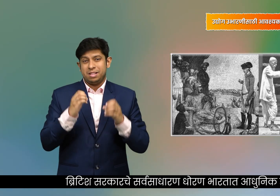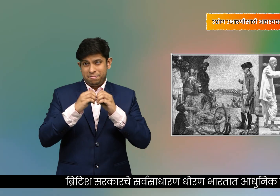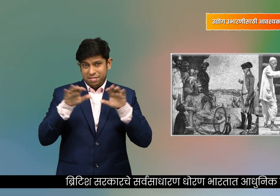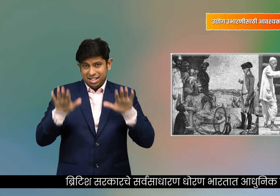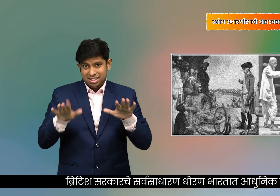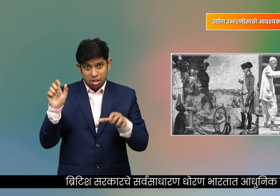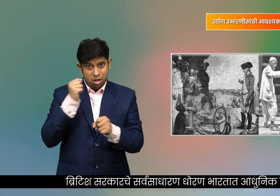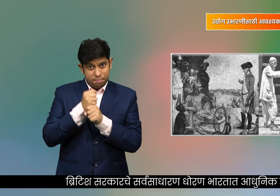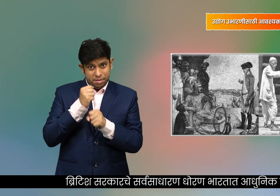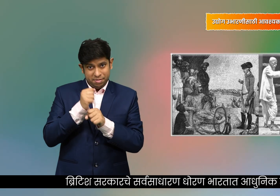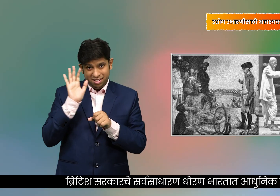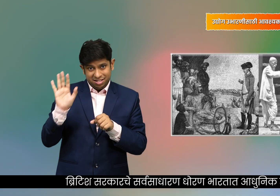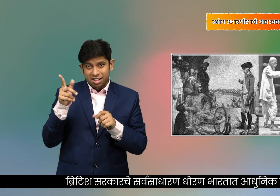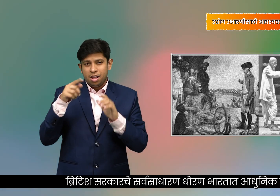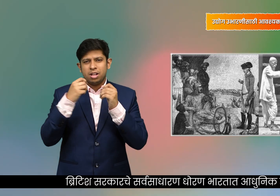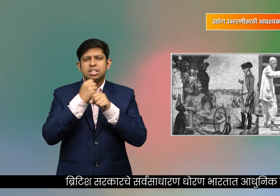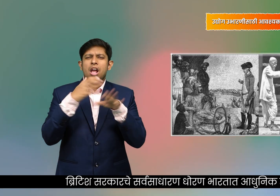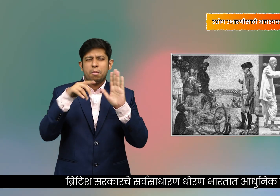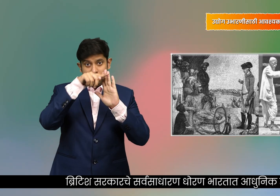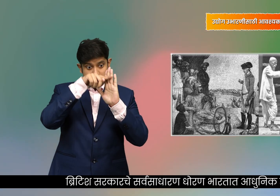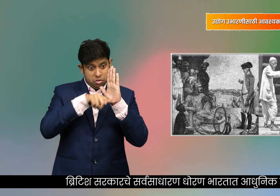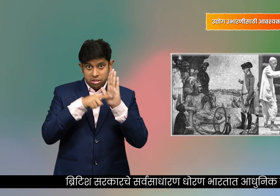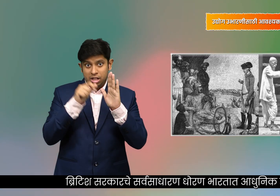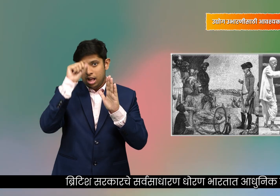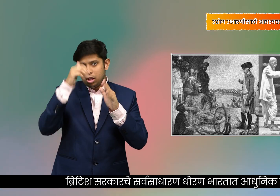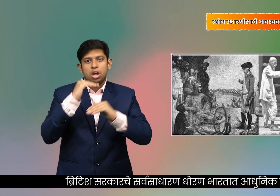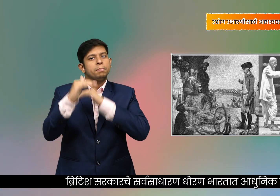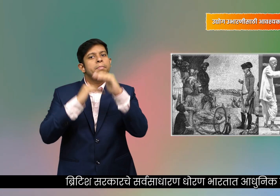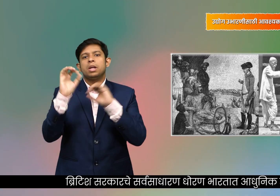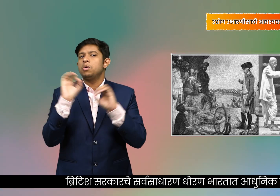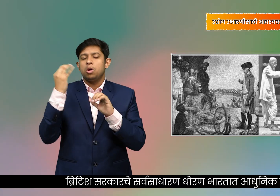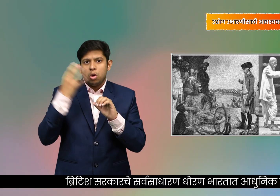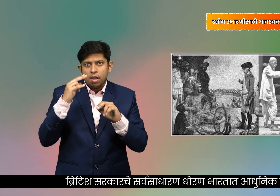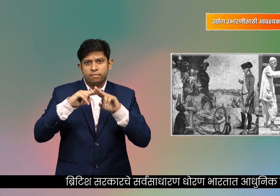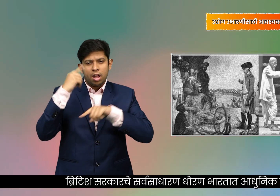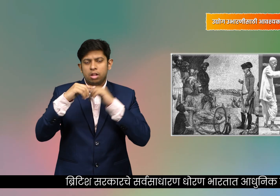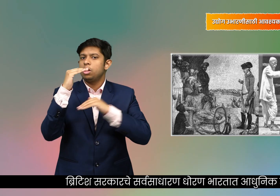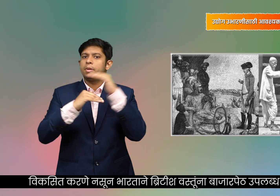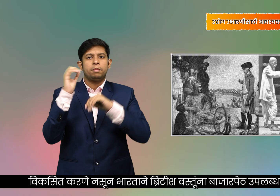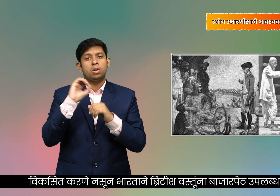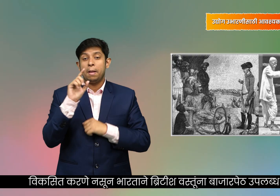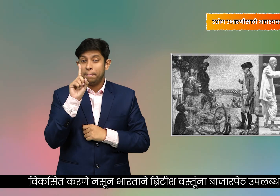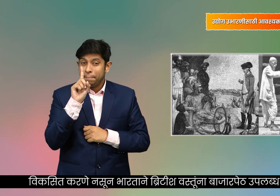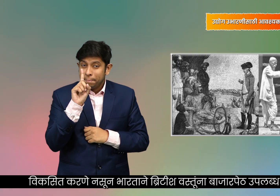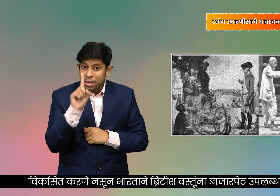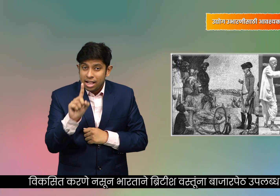ब्रिटिश सरकारचे सर्वसाधारण धोरण भारतात आधुनिक उद्योगधंदे विकसित करणे